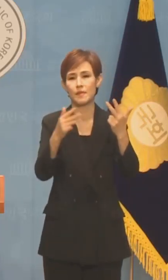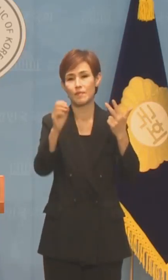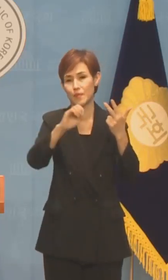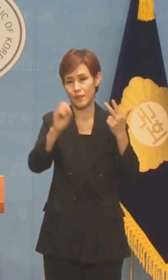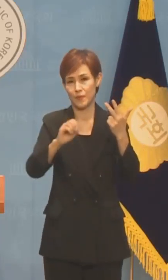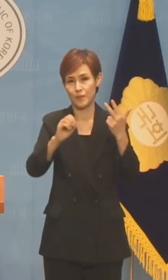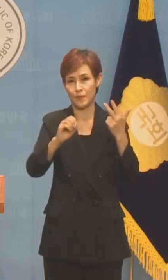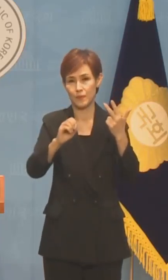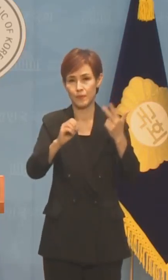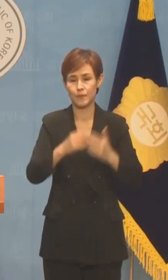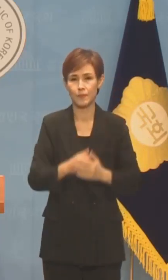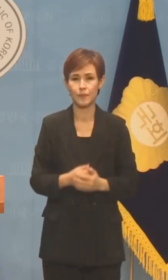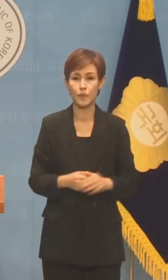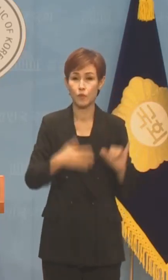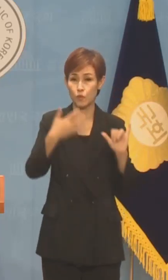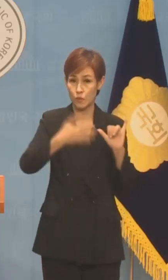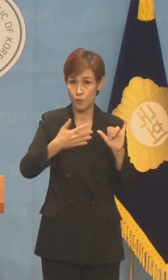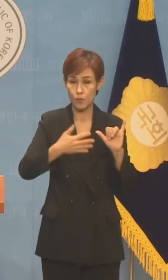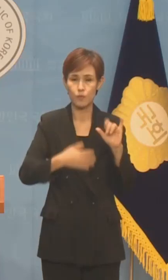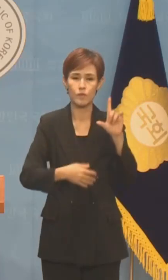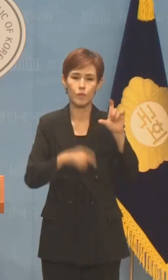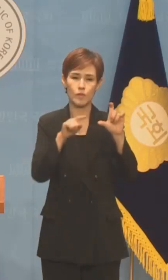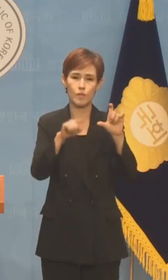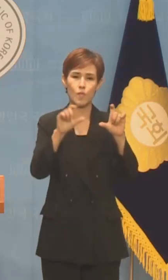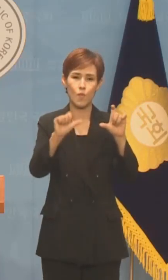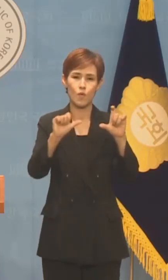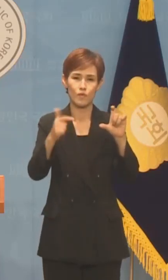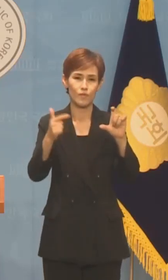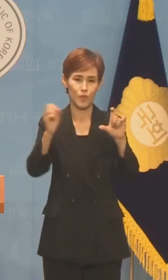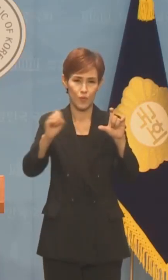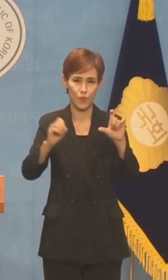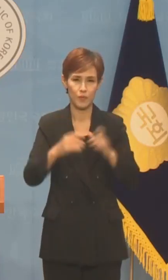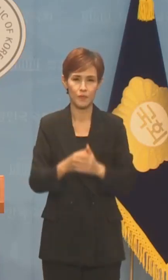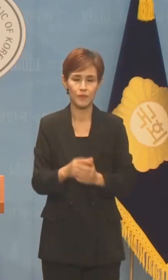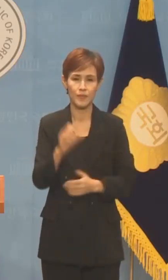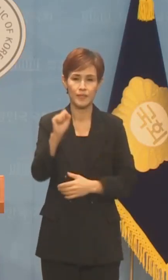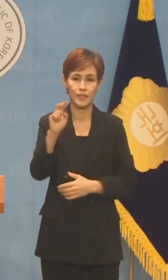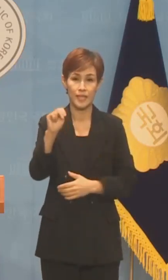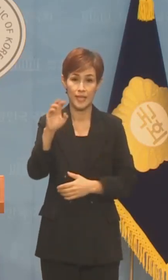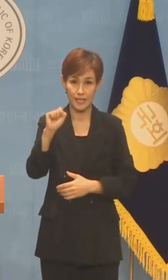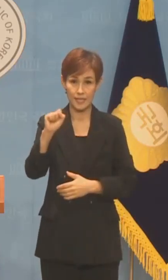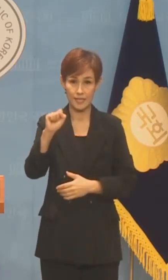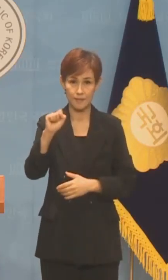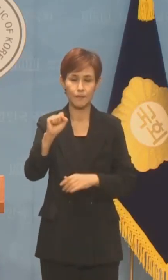37.18%이고요. 뒤를 이어 유튜브 15.56%, 주요 SNS 플랫폼이